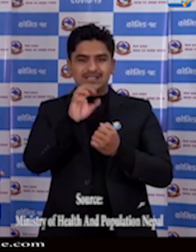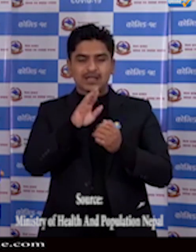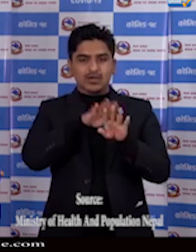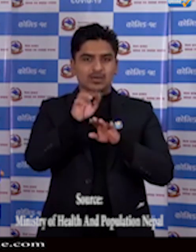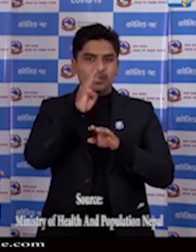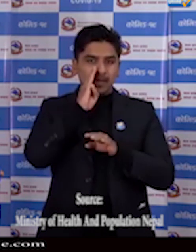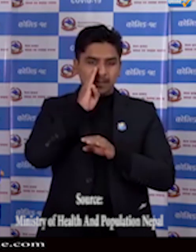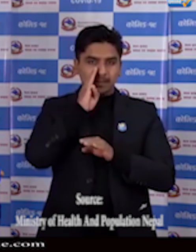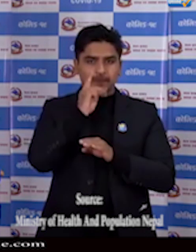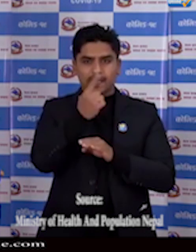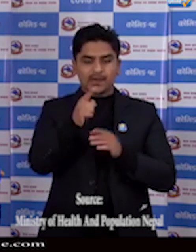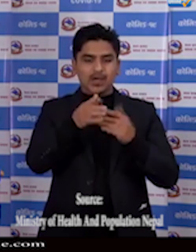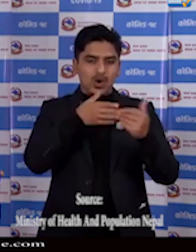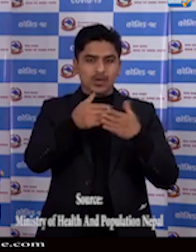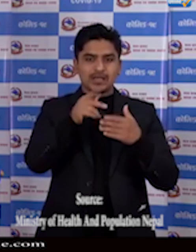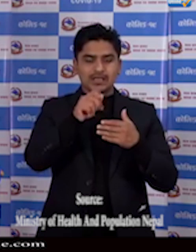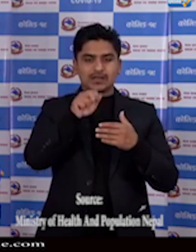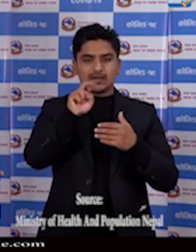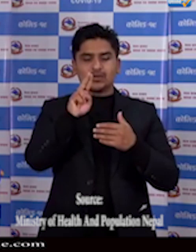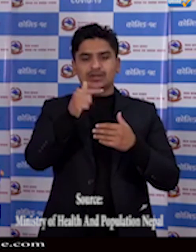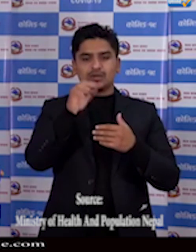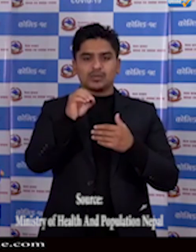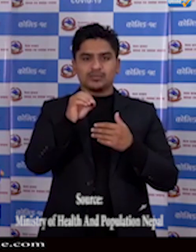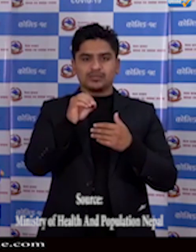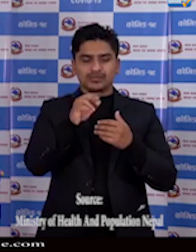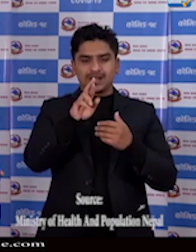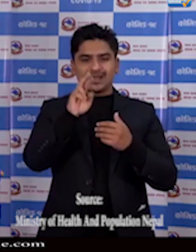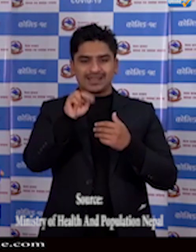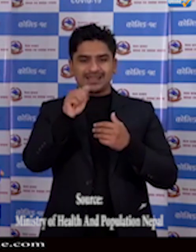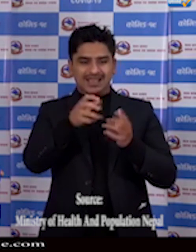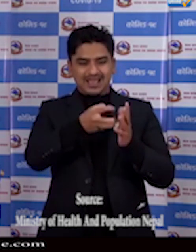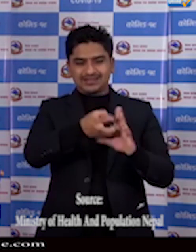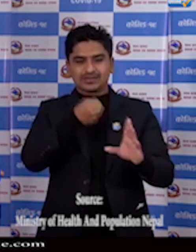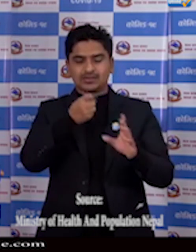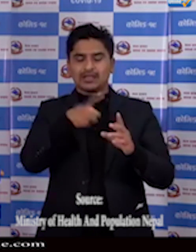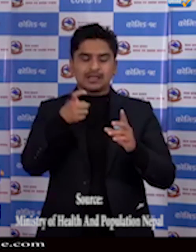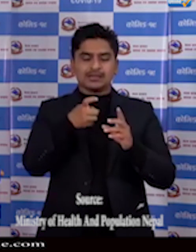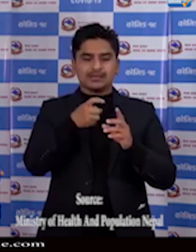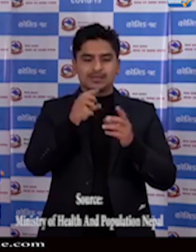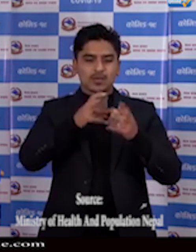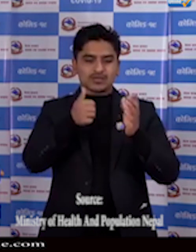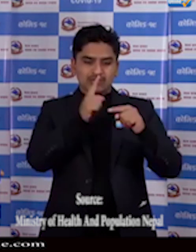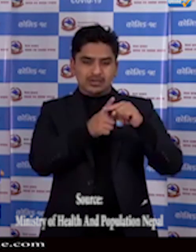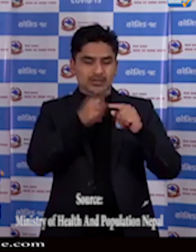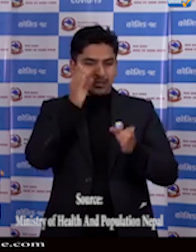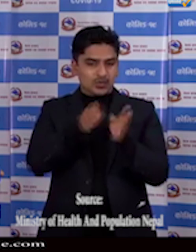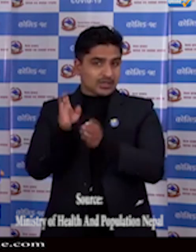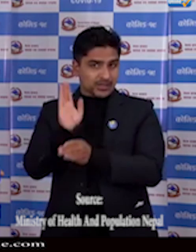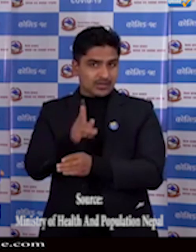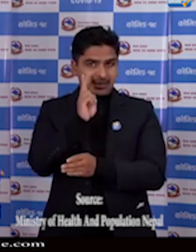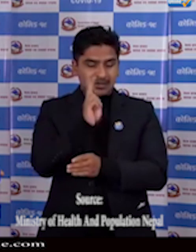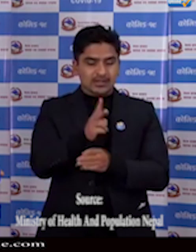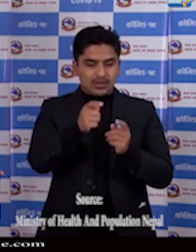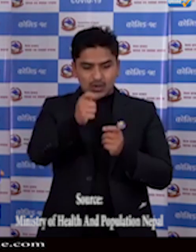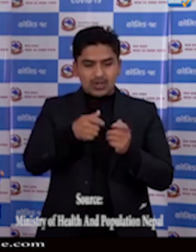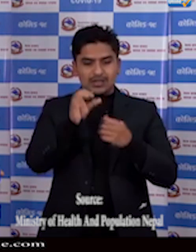पिसिआरहरूमा एउटा अटोमेटेड मसिन जुन आरएनए स्ट्याक्टरको लागि चाहिन्छ, त्यो मसिन जडान गरेपछि, जडान गर्ने प्लानमा छौँ, यसको